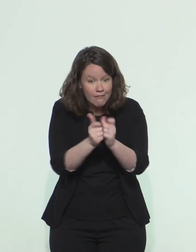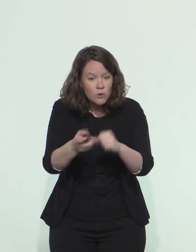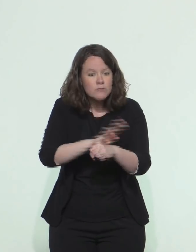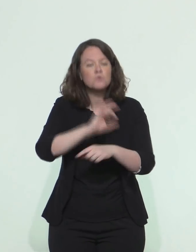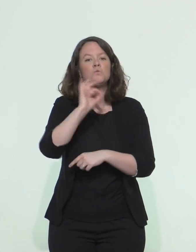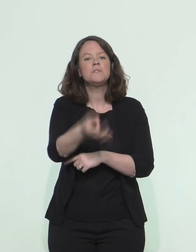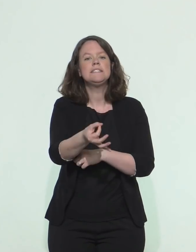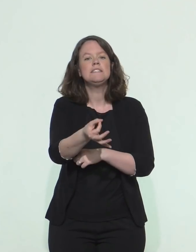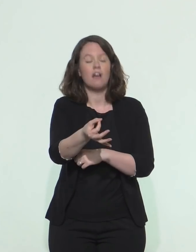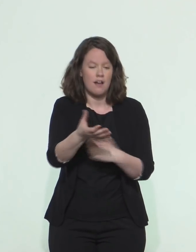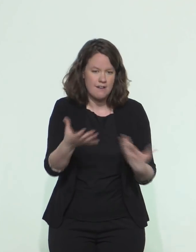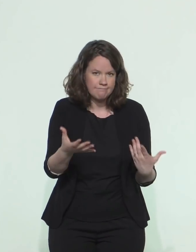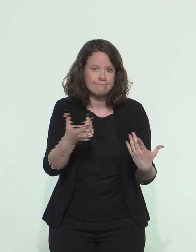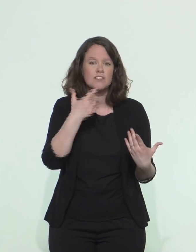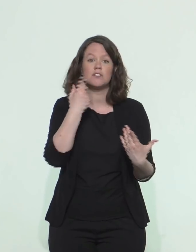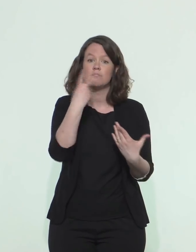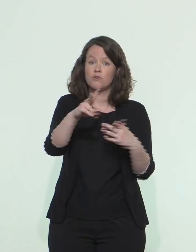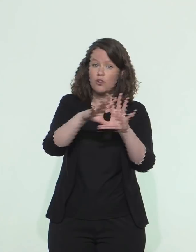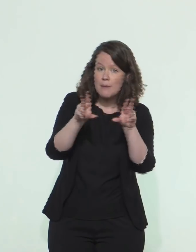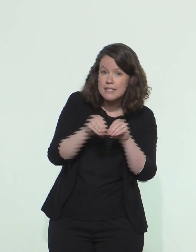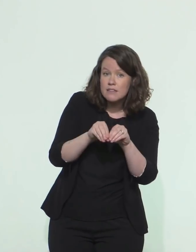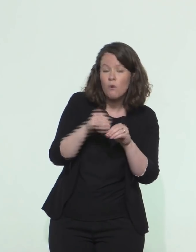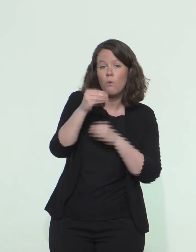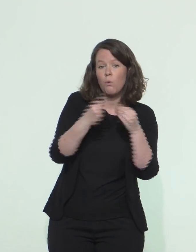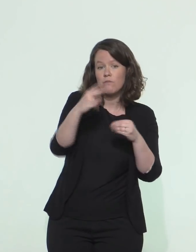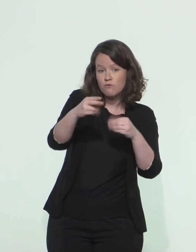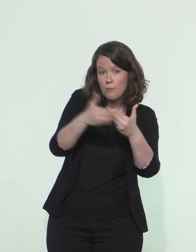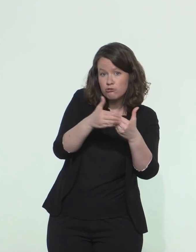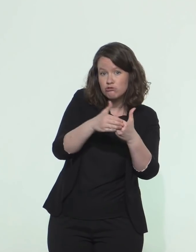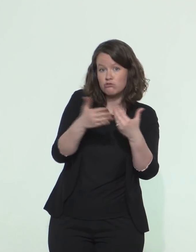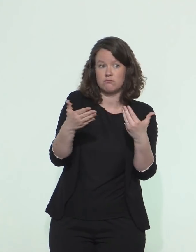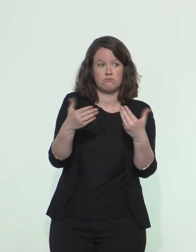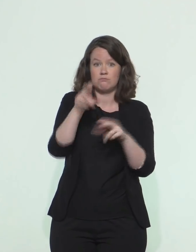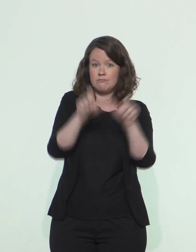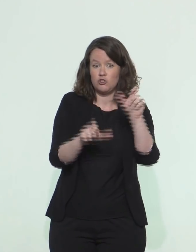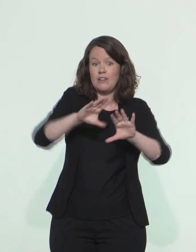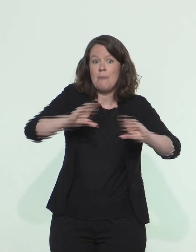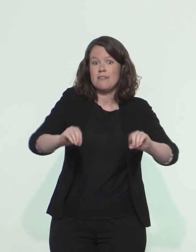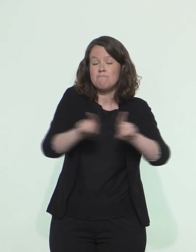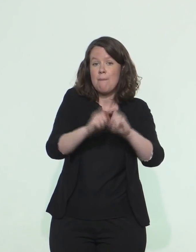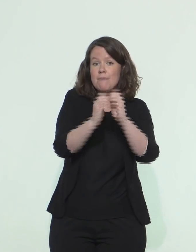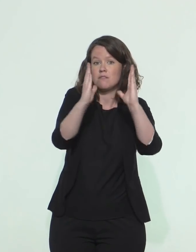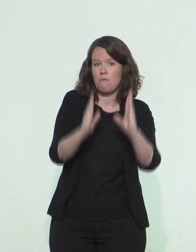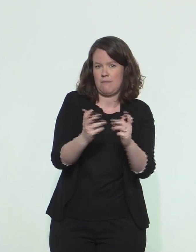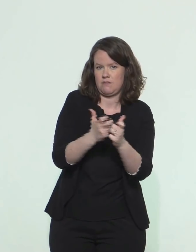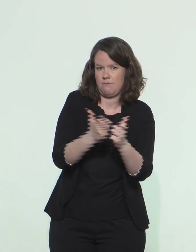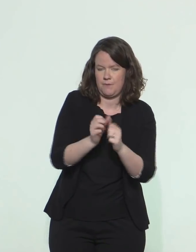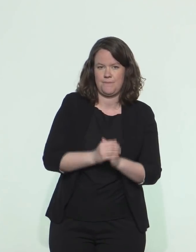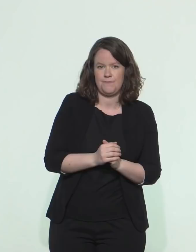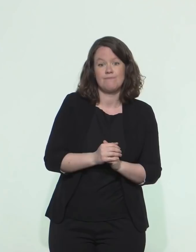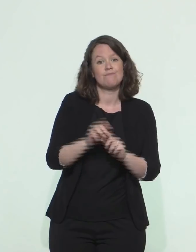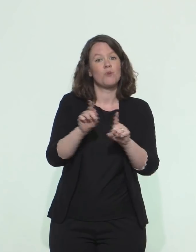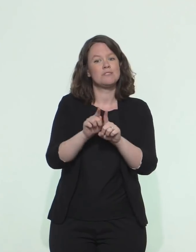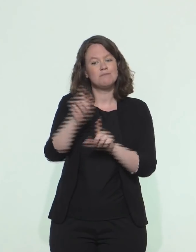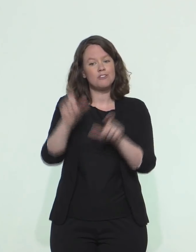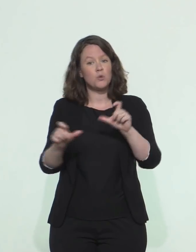suivants. Ce sont les personnes qui vivent avec vous, qui sont sous le même toit. C'est votre famille, ce sont vos proches. Et en termes d'activité professionnelle, ce sont les personnes qui